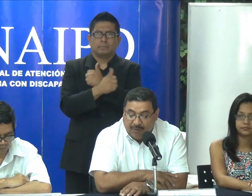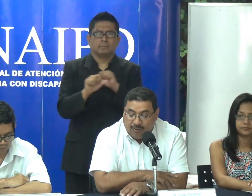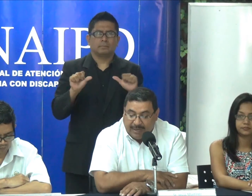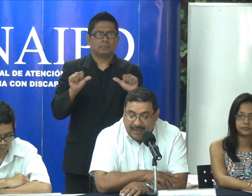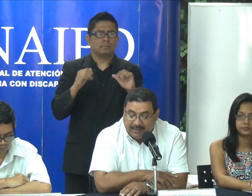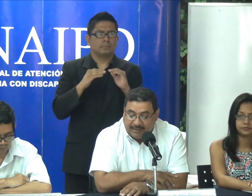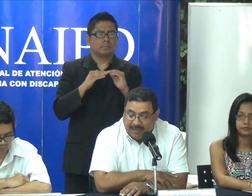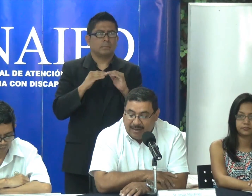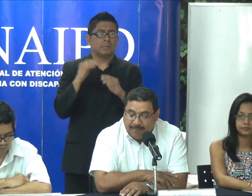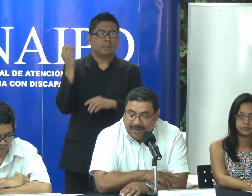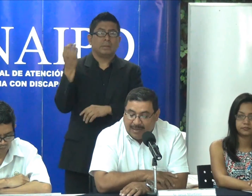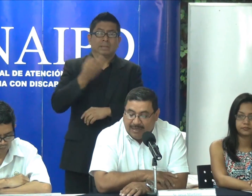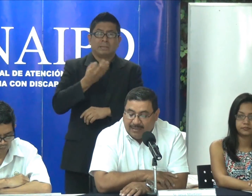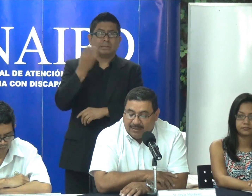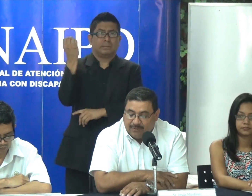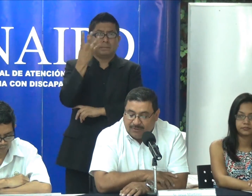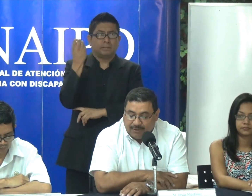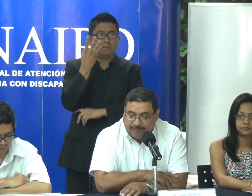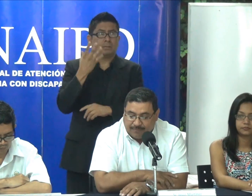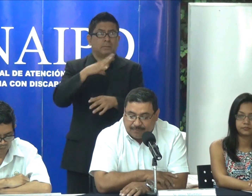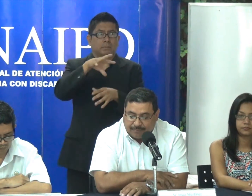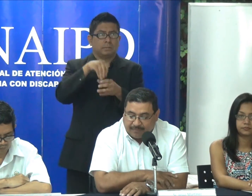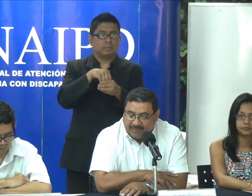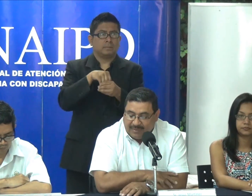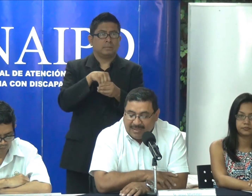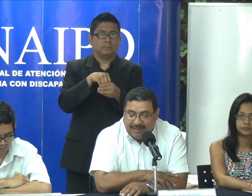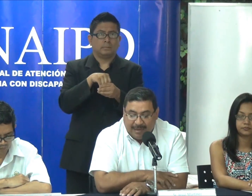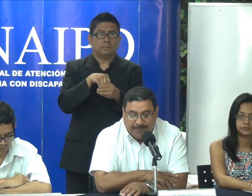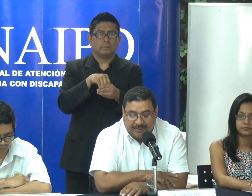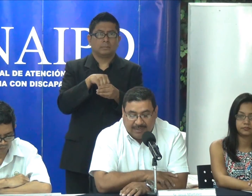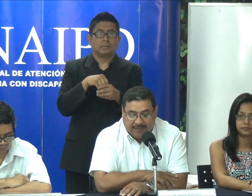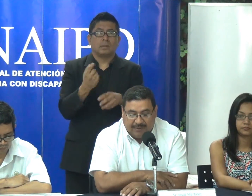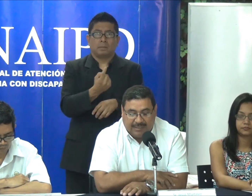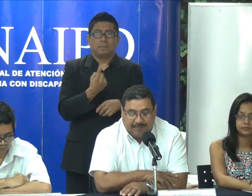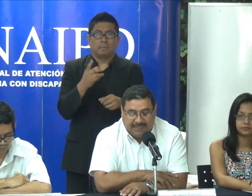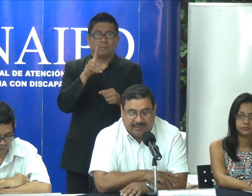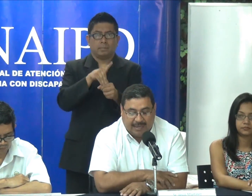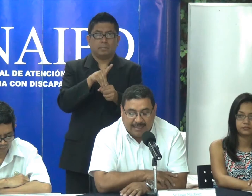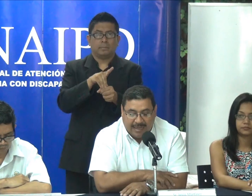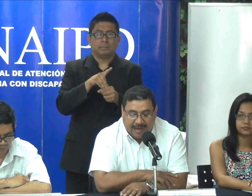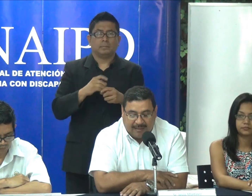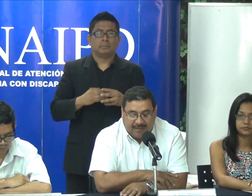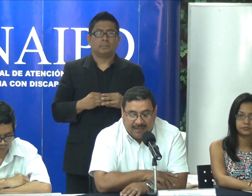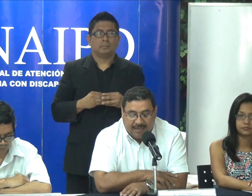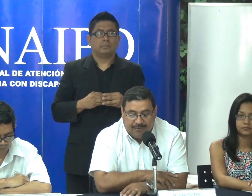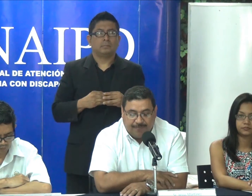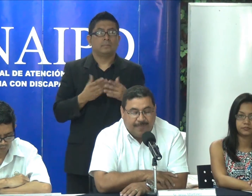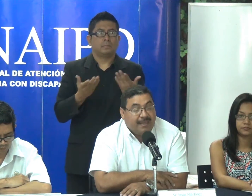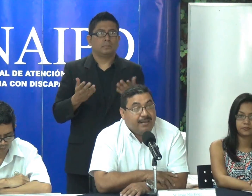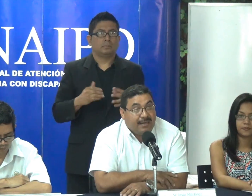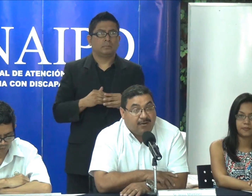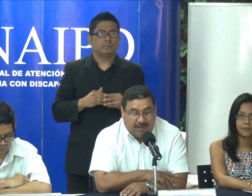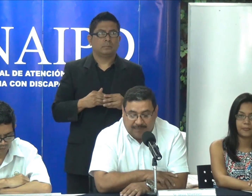y una urgencia para la inclusión de las personas con discapacidad. Ante ello, el